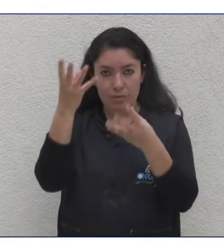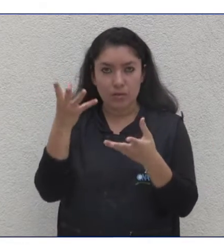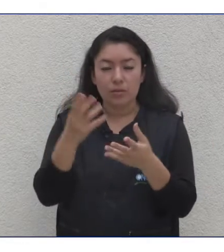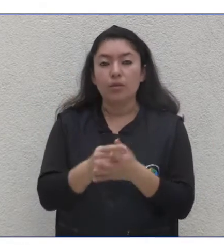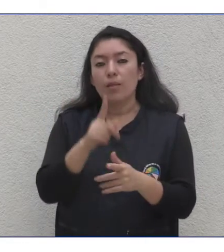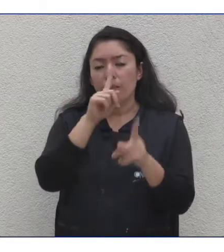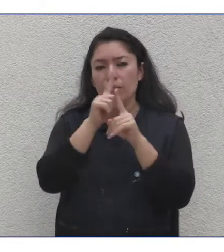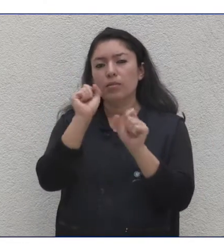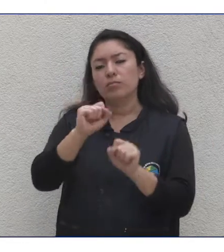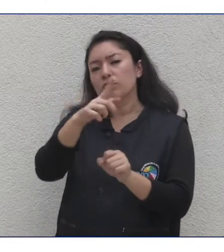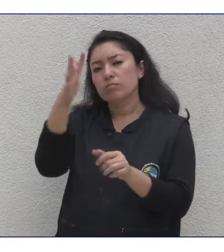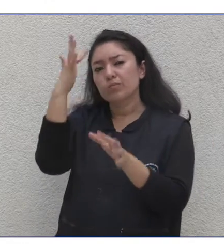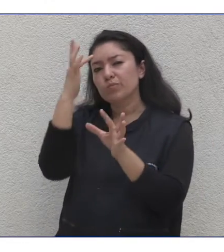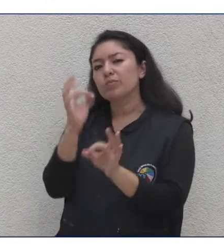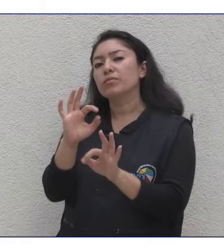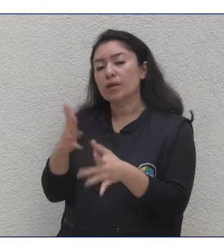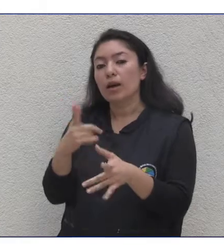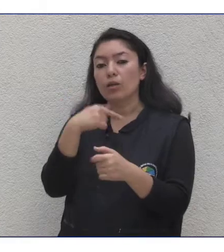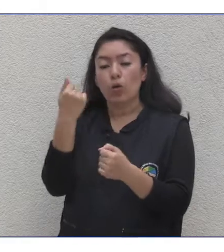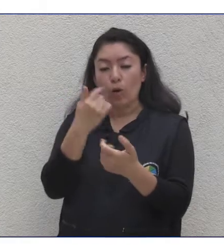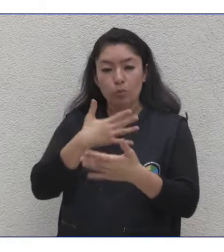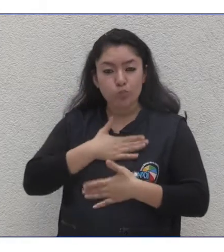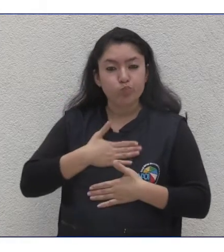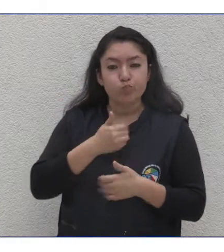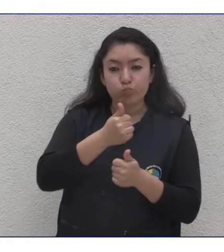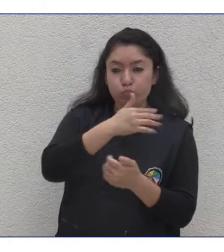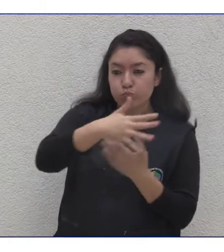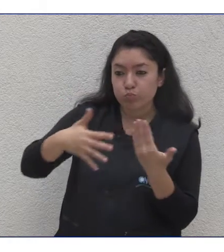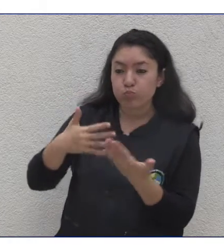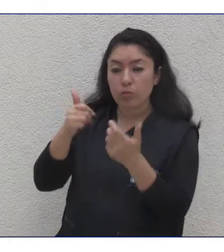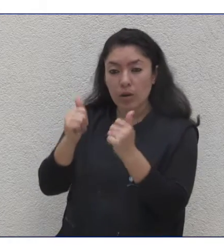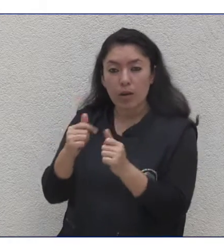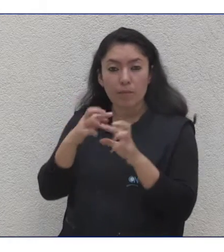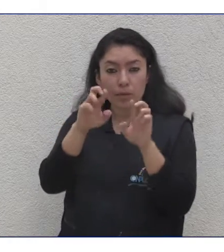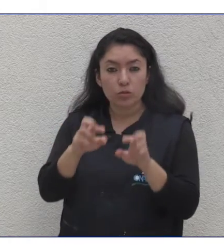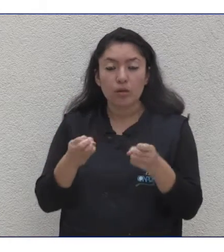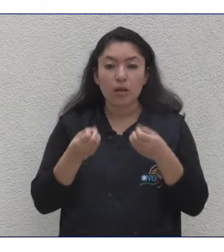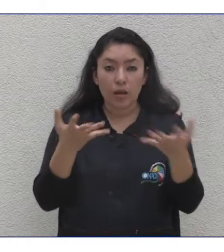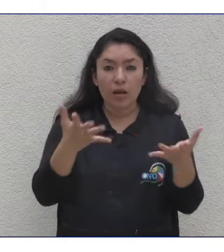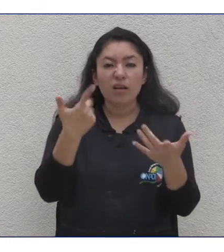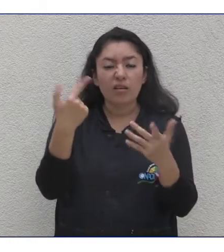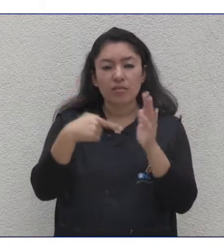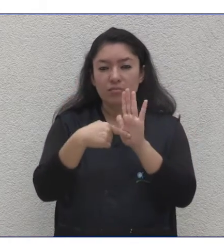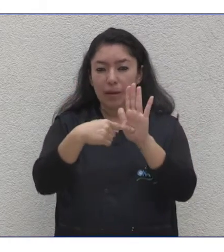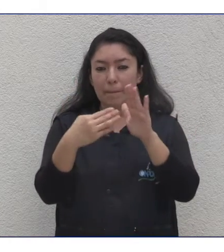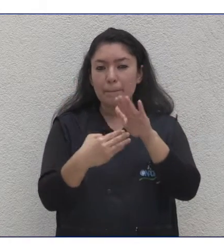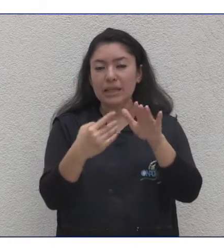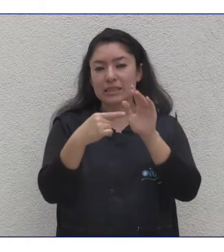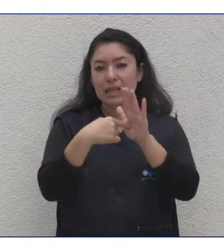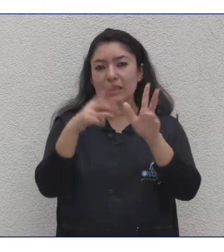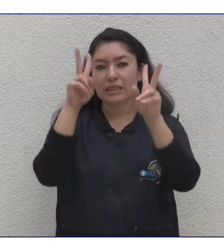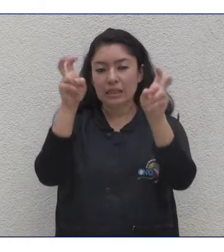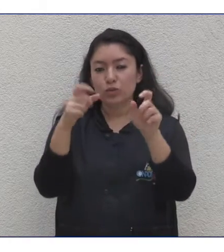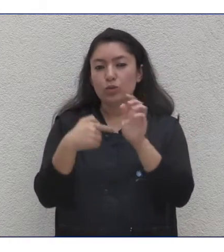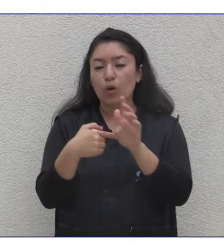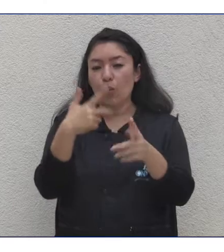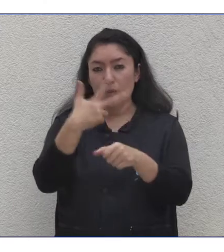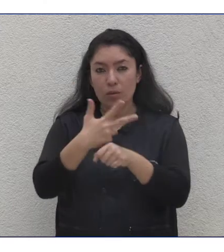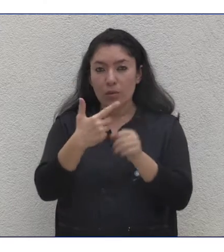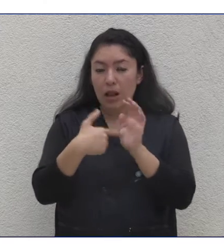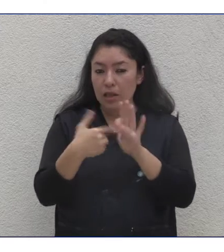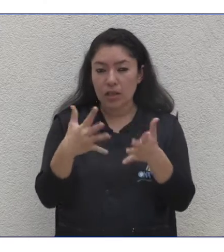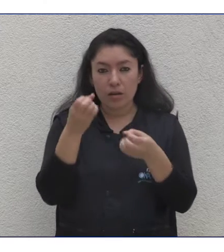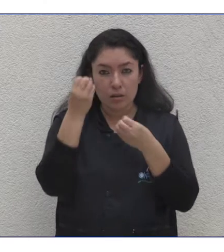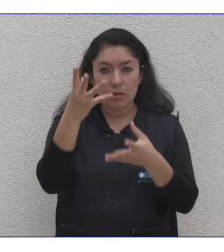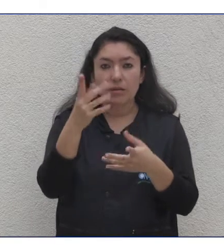alguna, considerando que en armonía y consonancia con lo anteriormente considerado, con base en el texto constitucional de Guatemala y